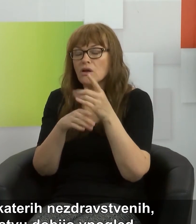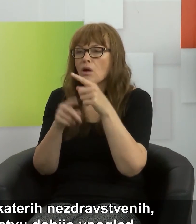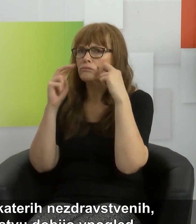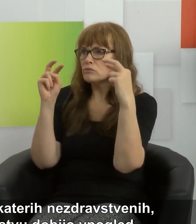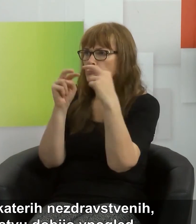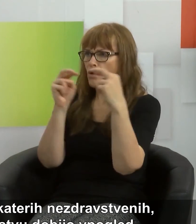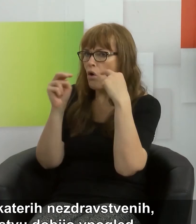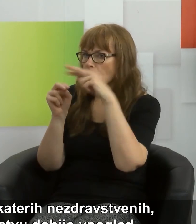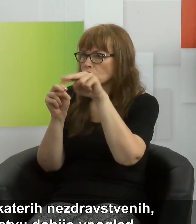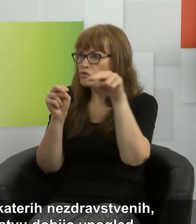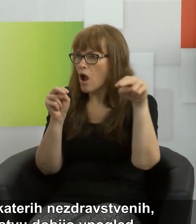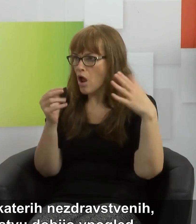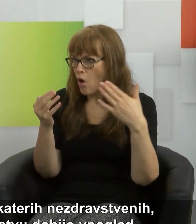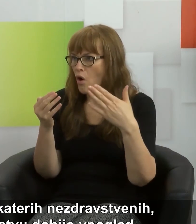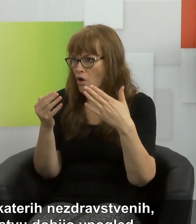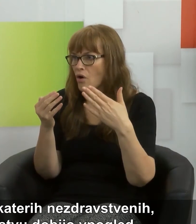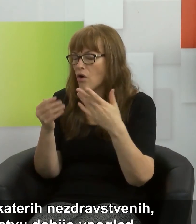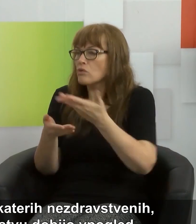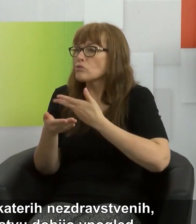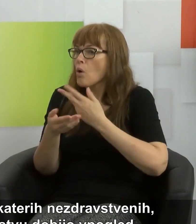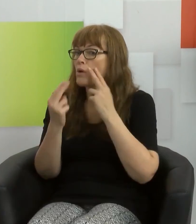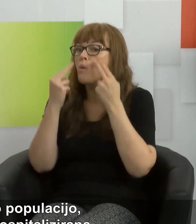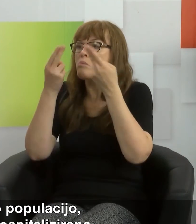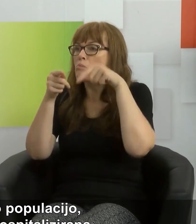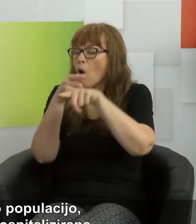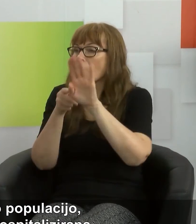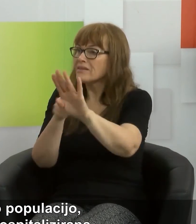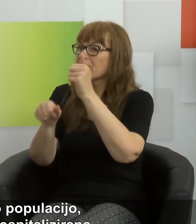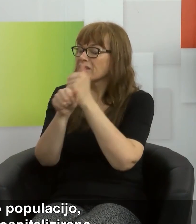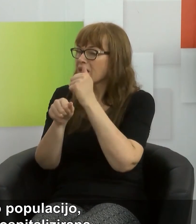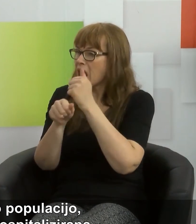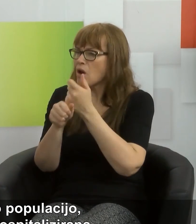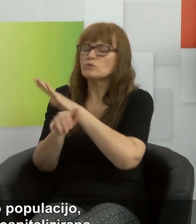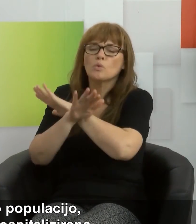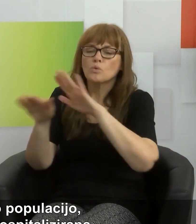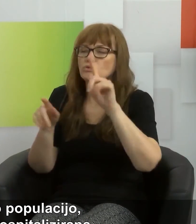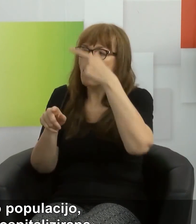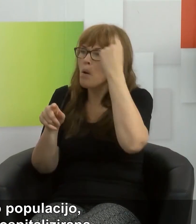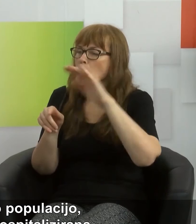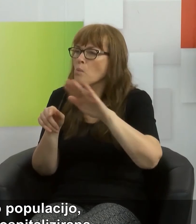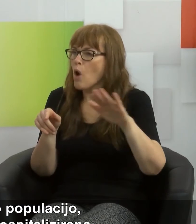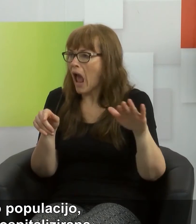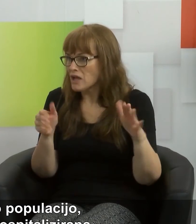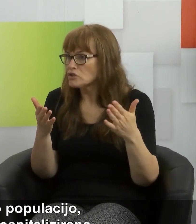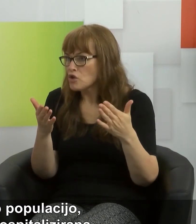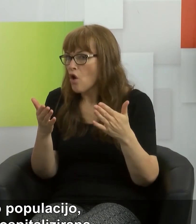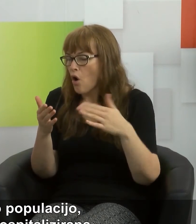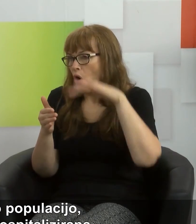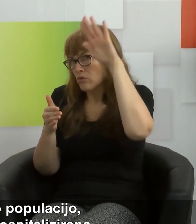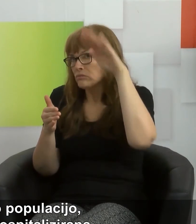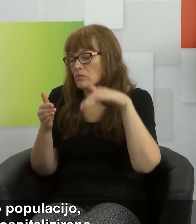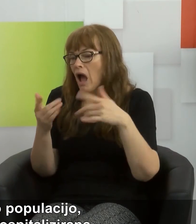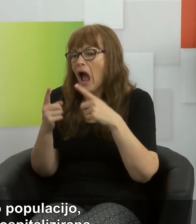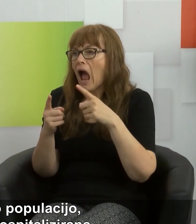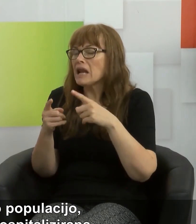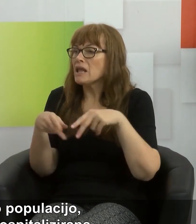se soočajo in v bistvu dobijo vpogled v delo z vso to populacijo, ki je lahko